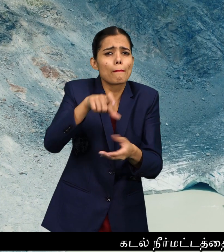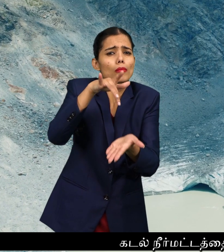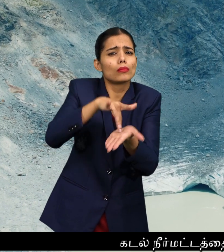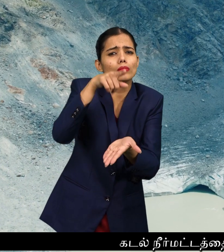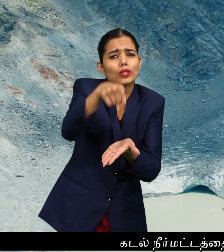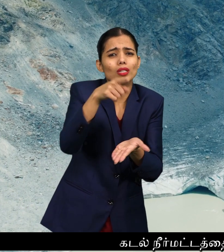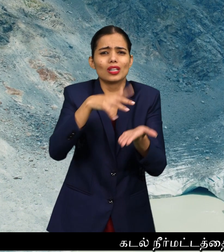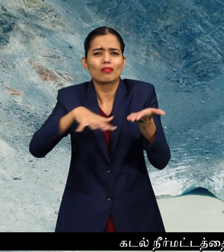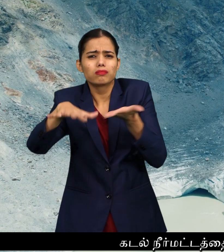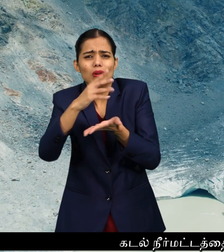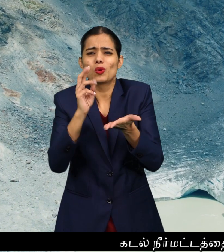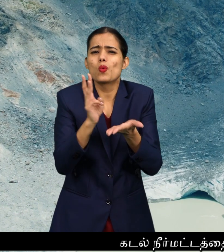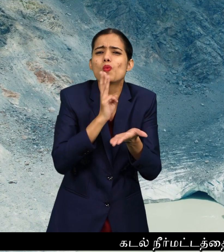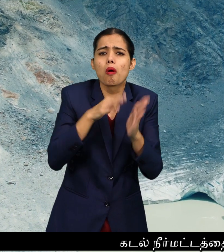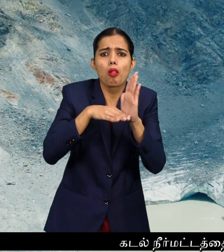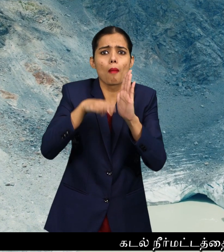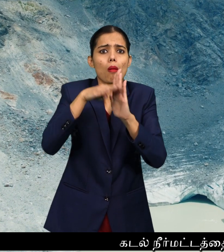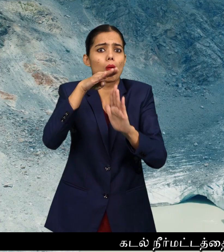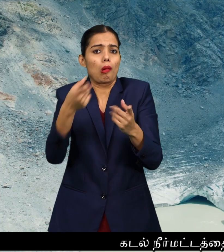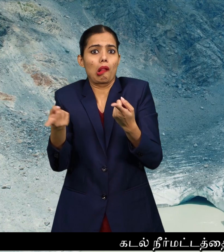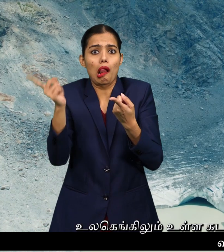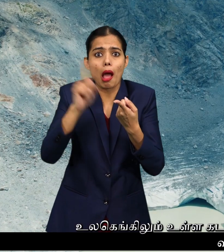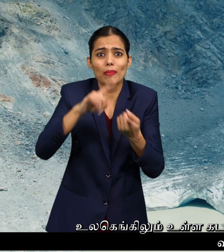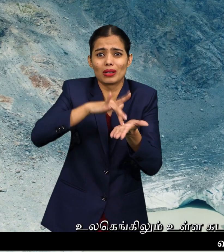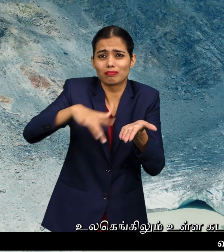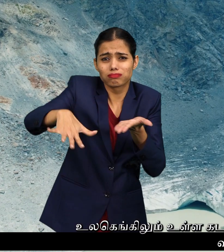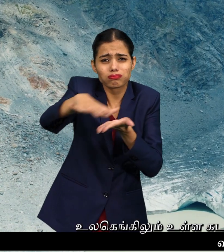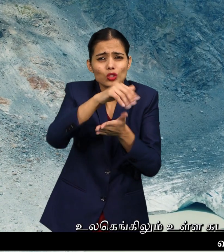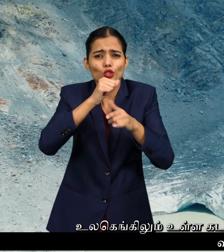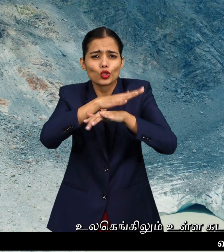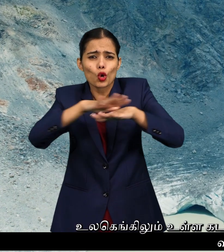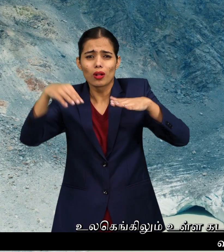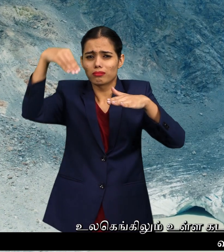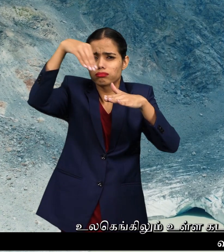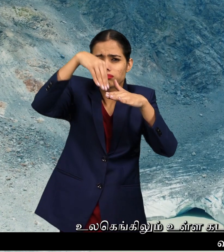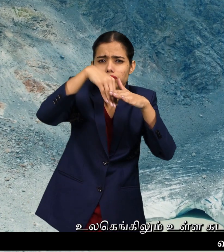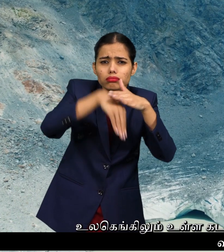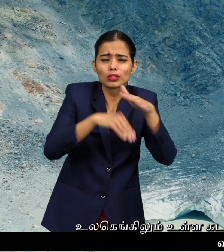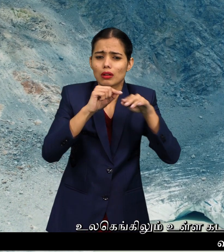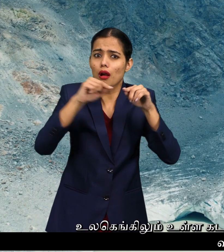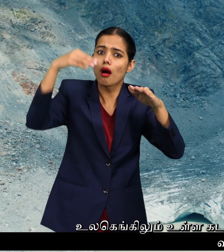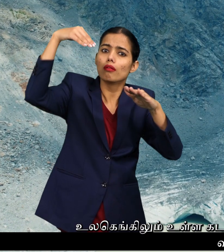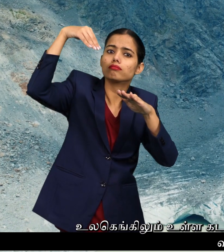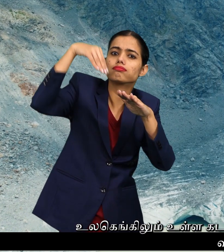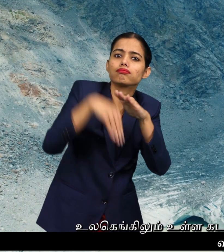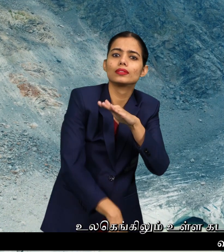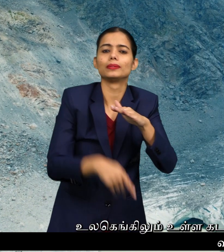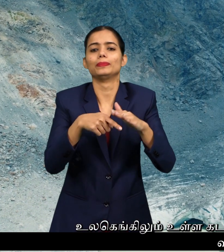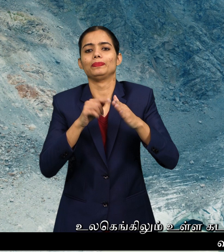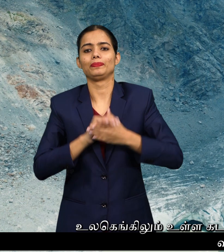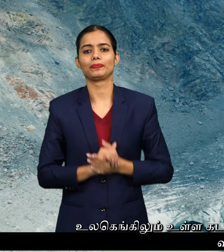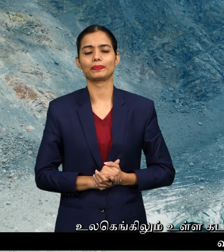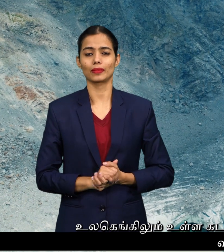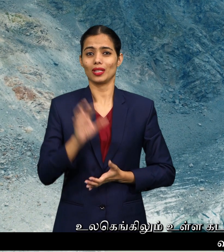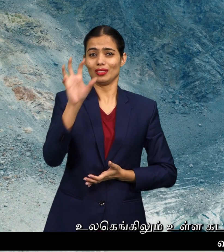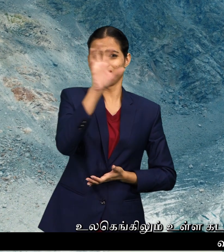கடல் நீர்மட்டத்தை அதிகரிப்பதற்கும் வழிவகுத்தது. உலகமெங்கிலும் உள்ள கடலோர பகுதிகளில் நிலம்